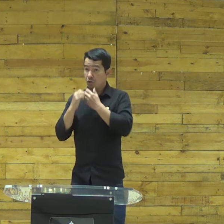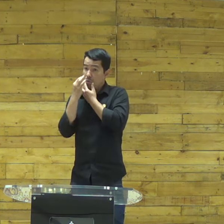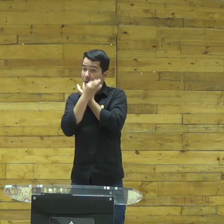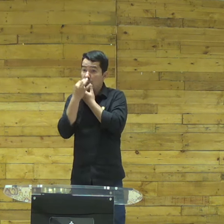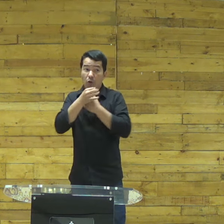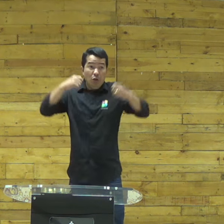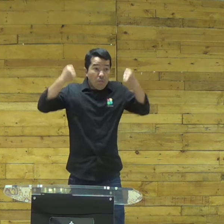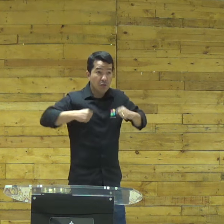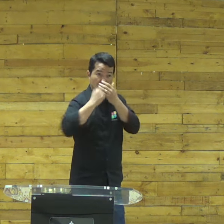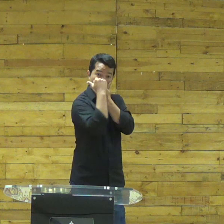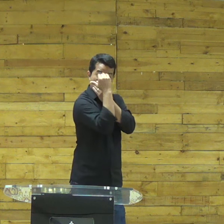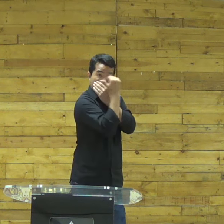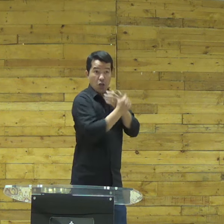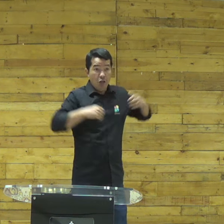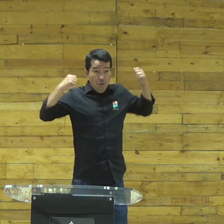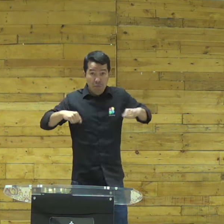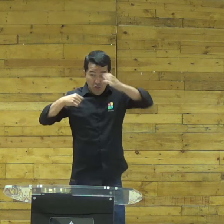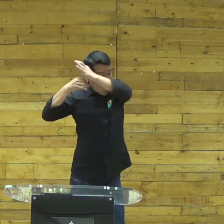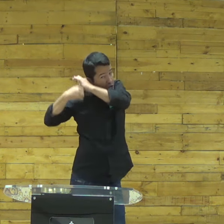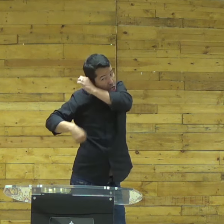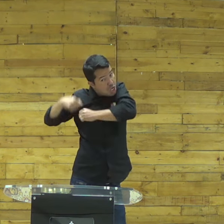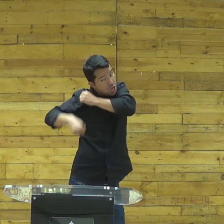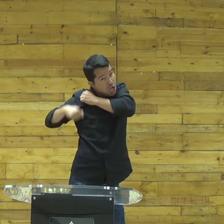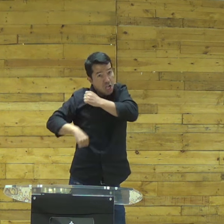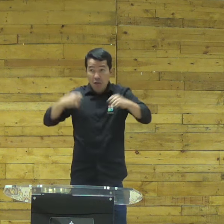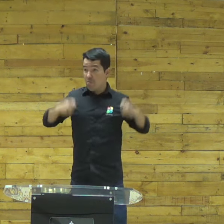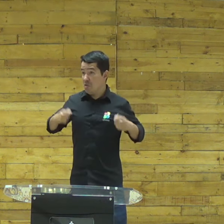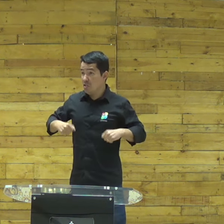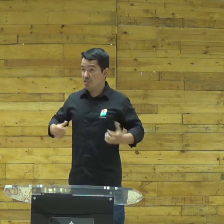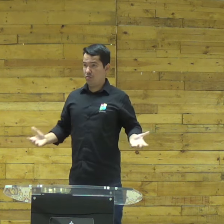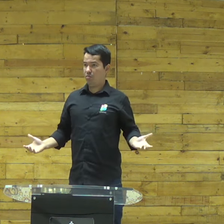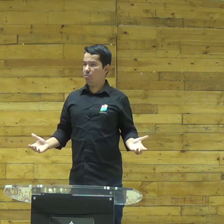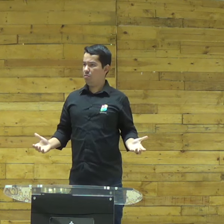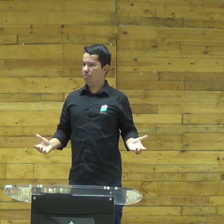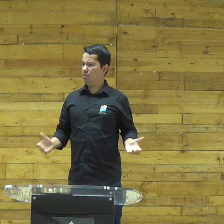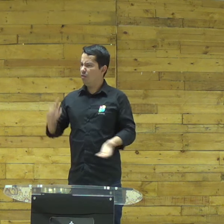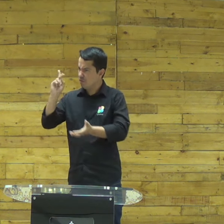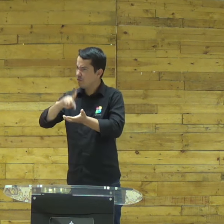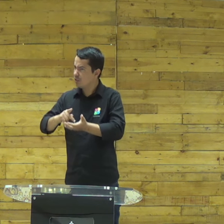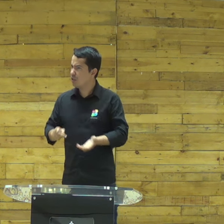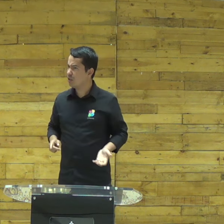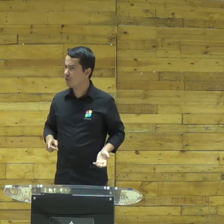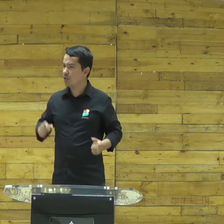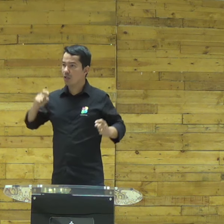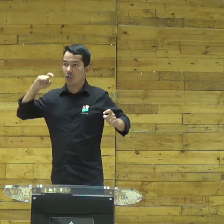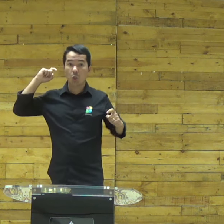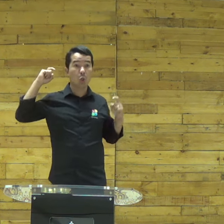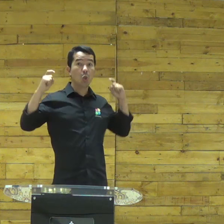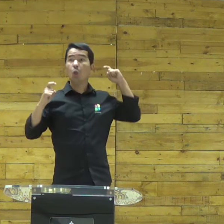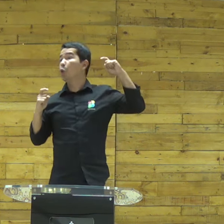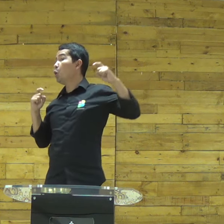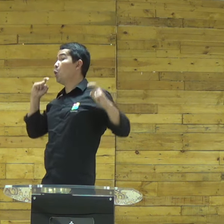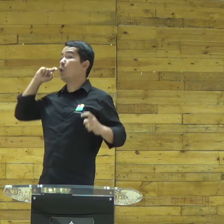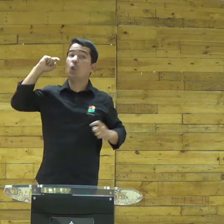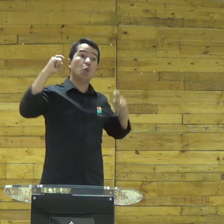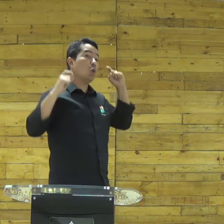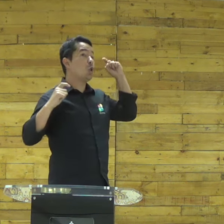sapato maquiagem cuidar do meu cabelo eu preciso eu preciso elas se